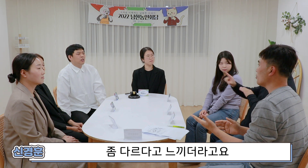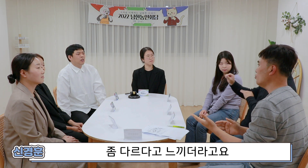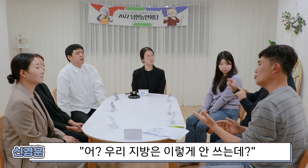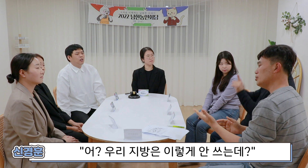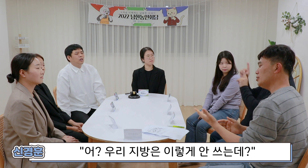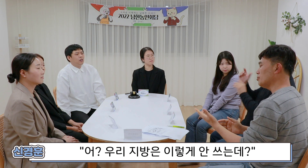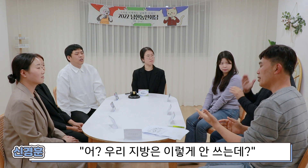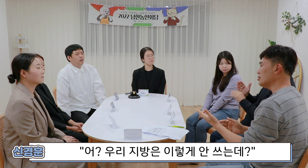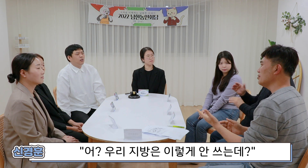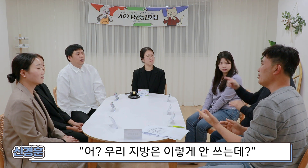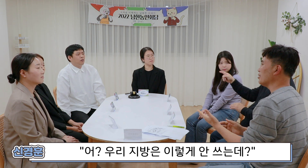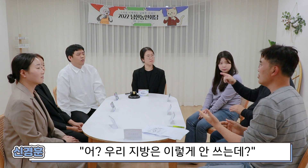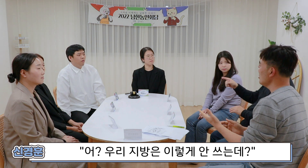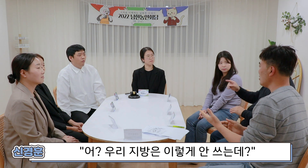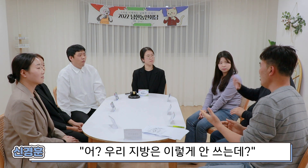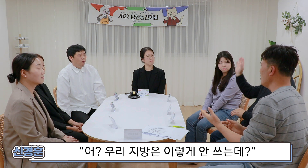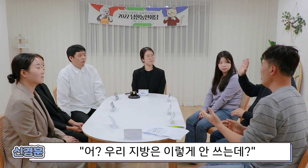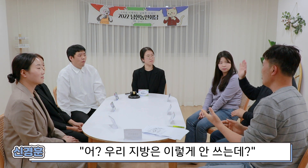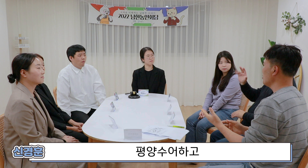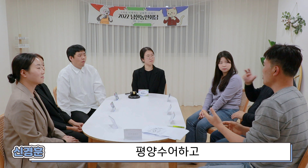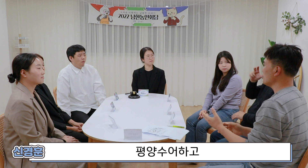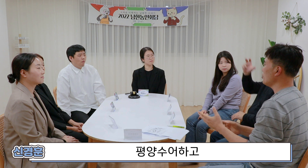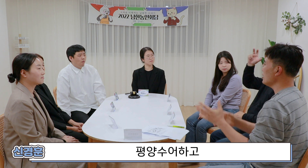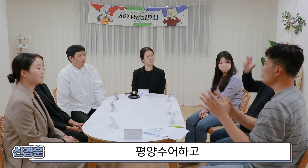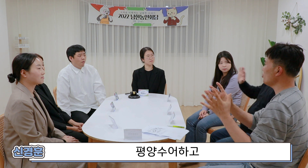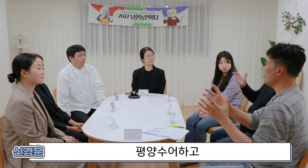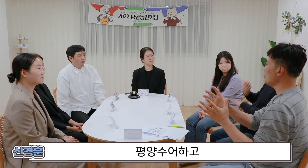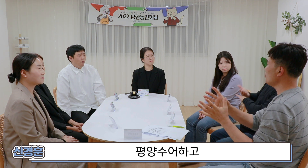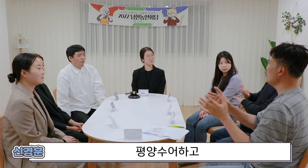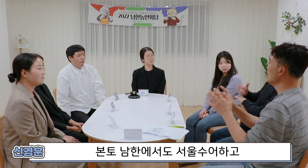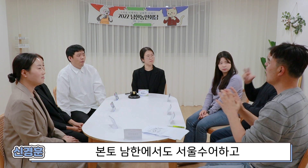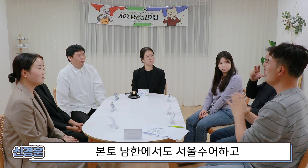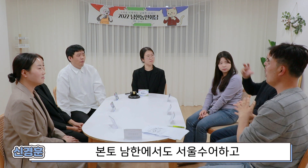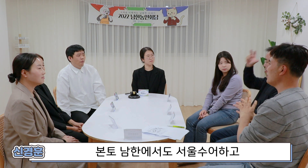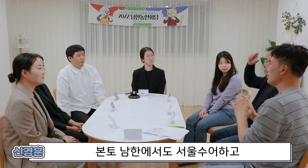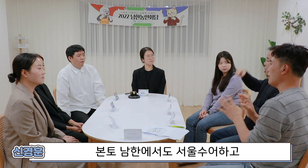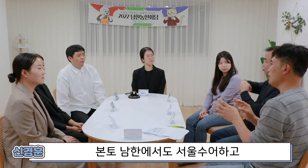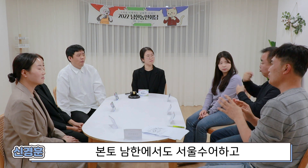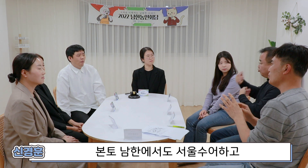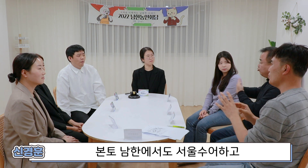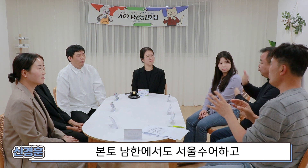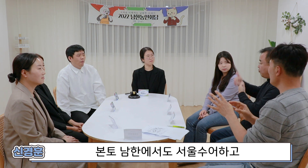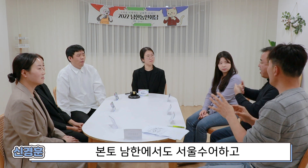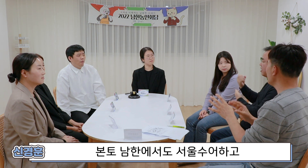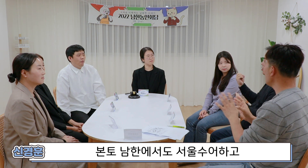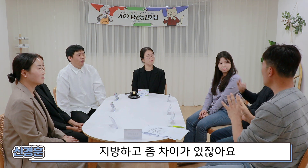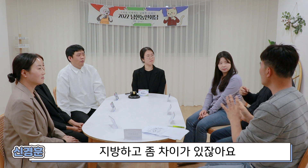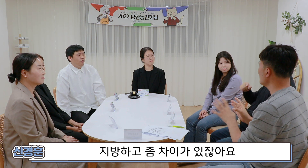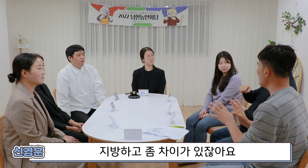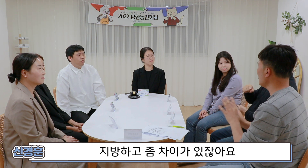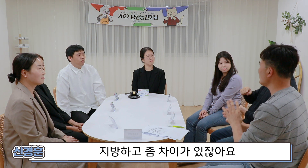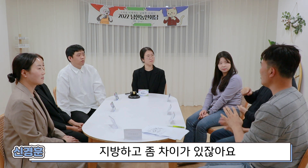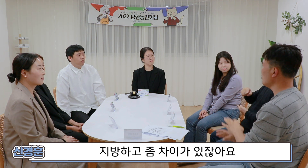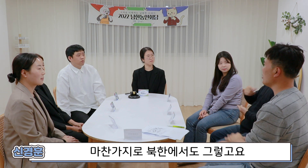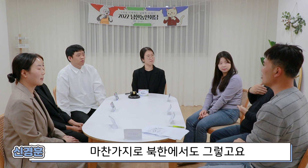그러더라고요. 우리 지방이 이렇게 안 쓰는데 그래서 평양수하고 우리도 남한에서도 서울수하고 지방도 좀 차이가 있잖아요.